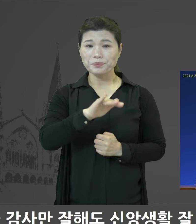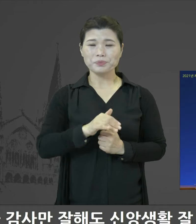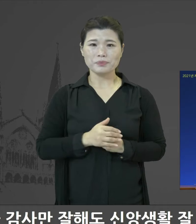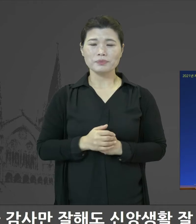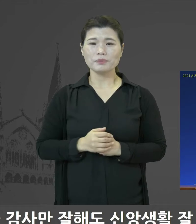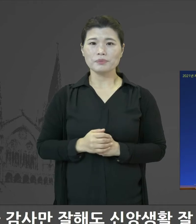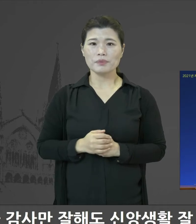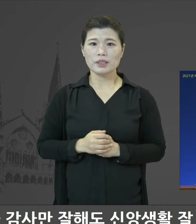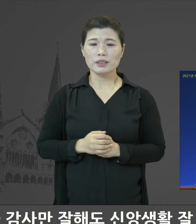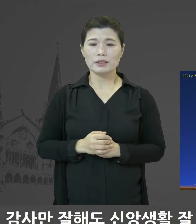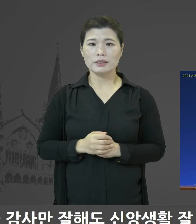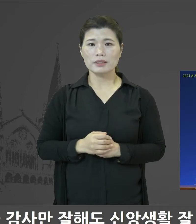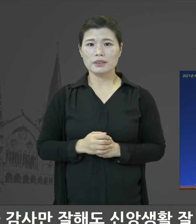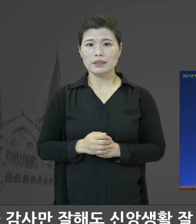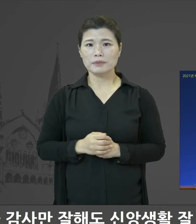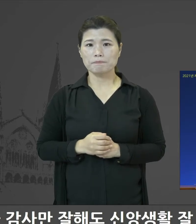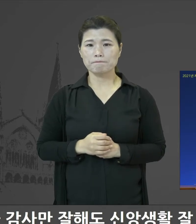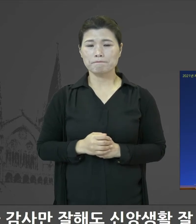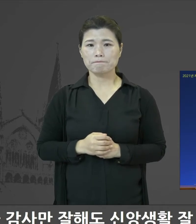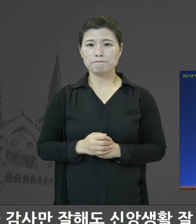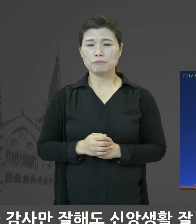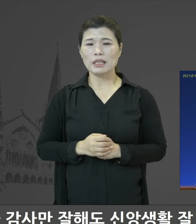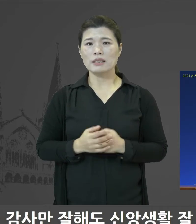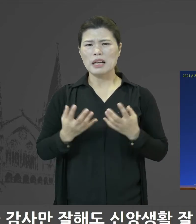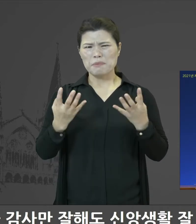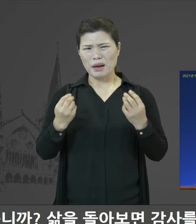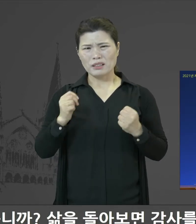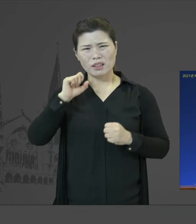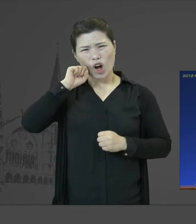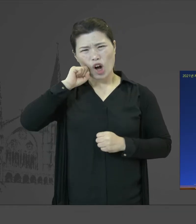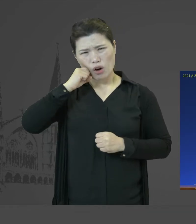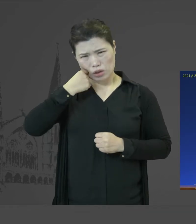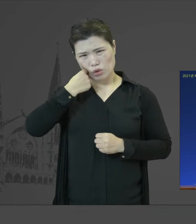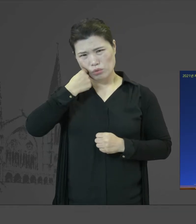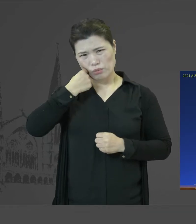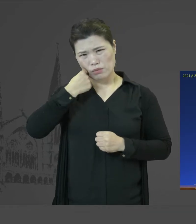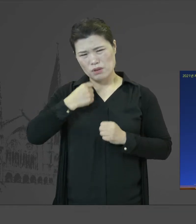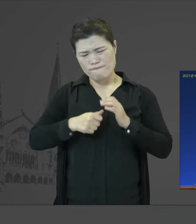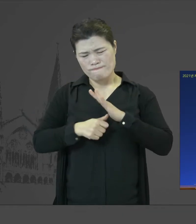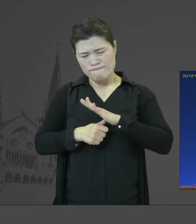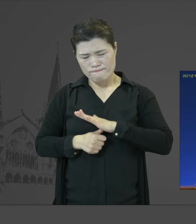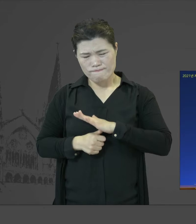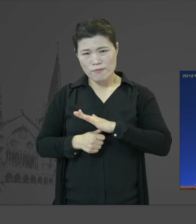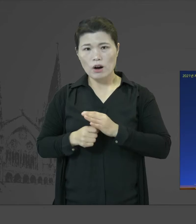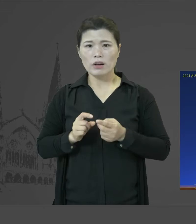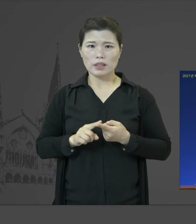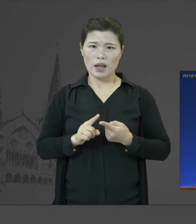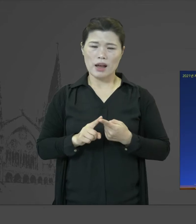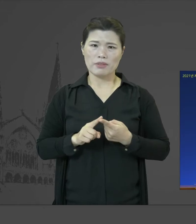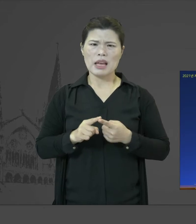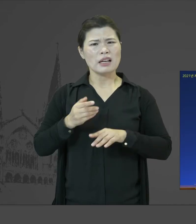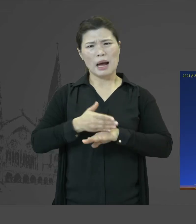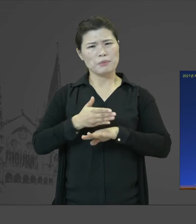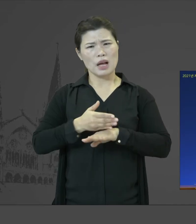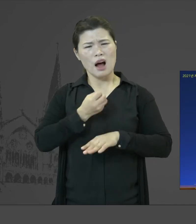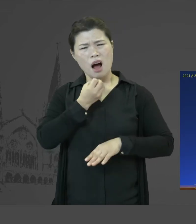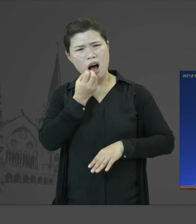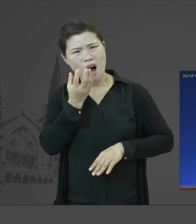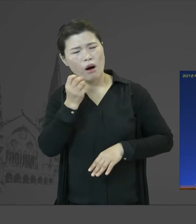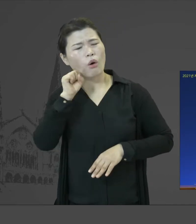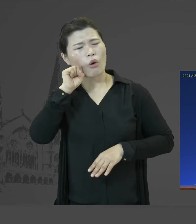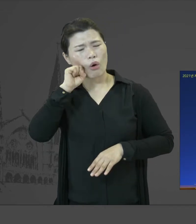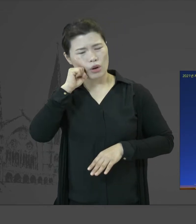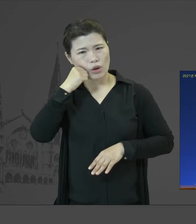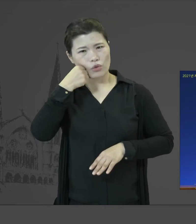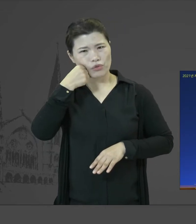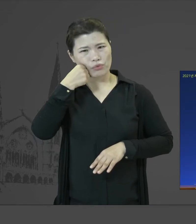일부는 참 많은 이 짓눌림 또 감사할 수 없는 이유 때문에 여러 가지